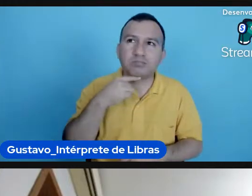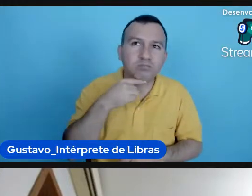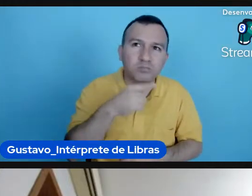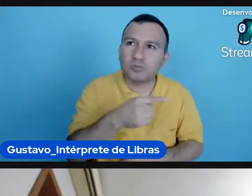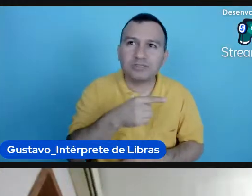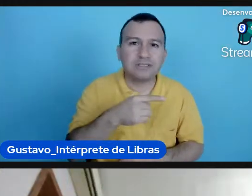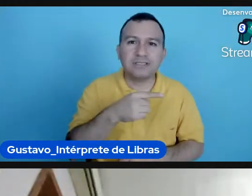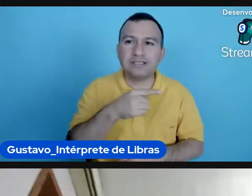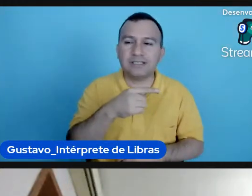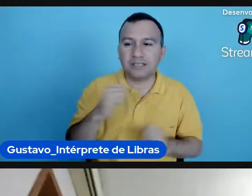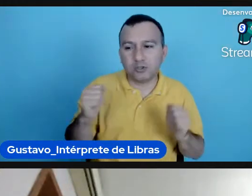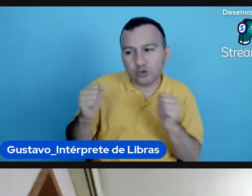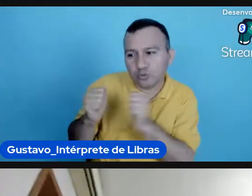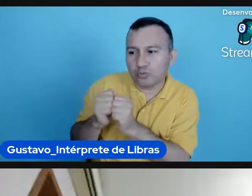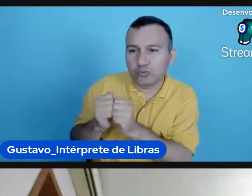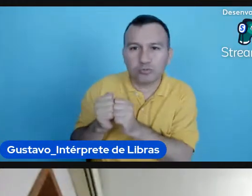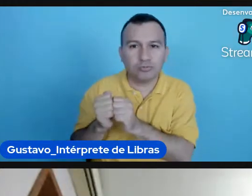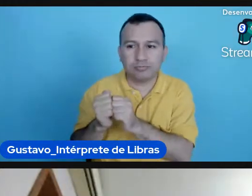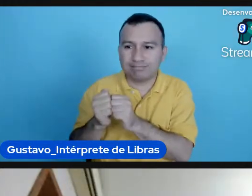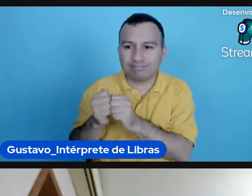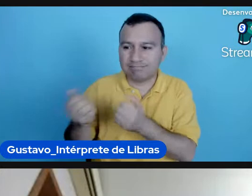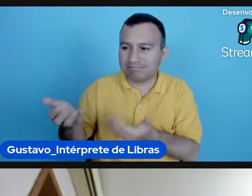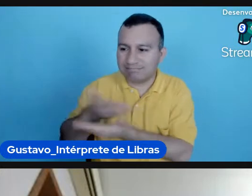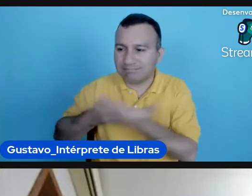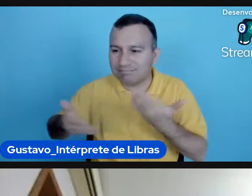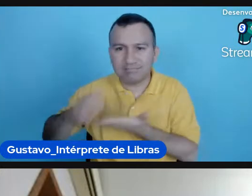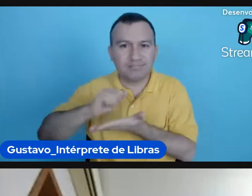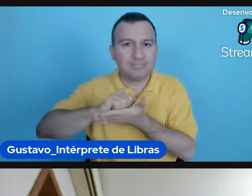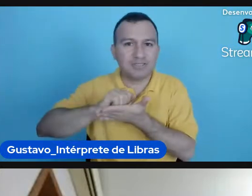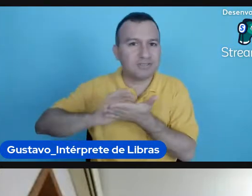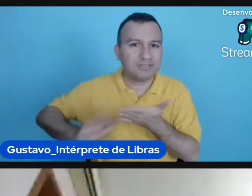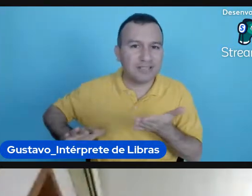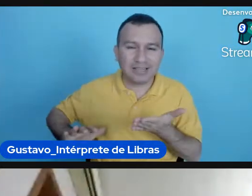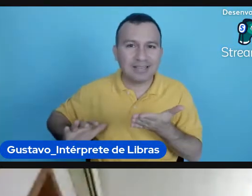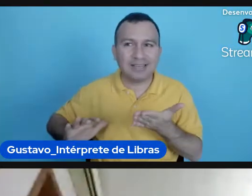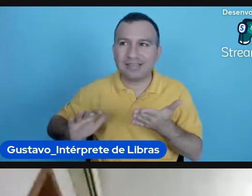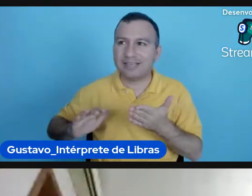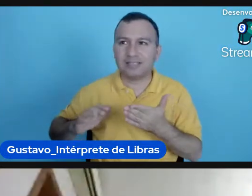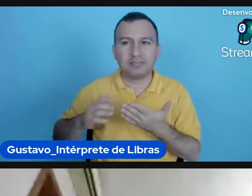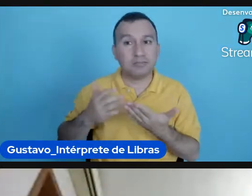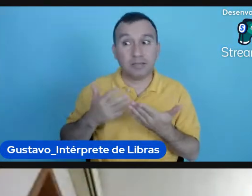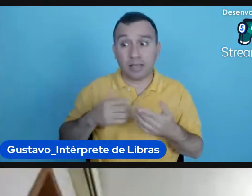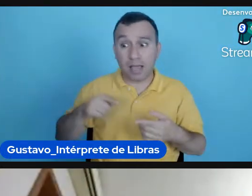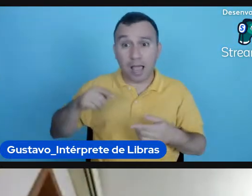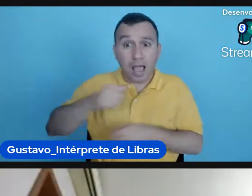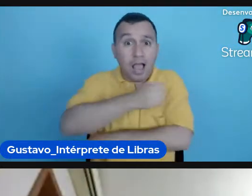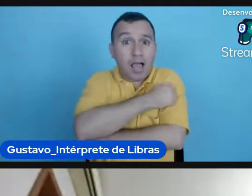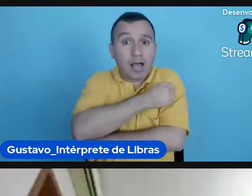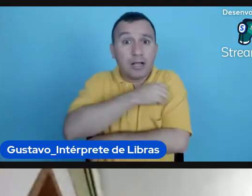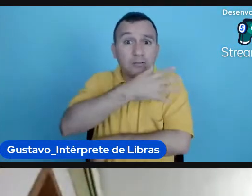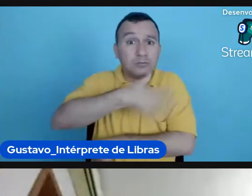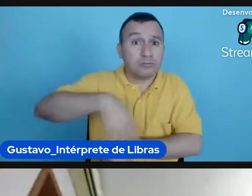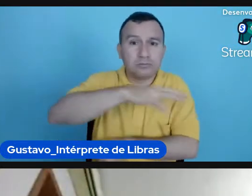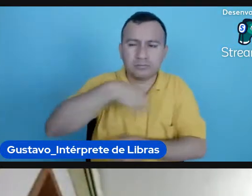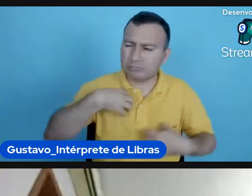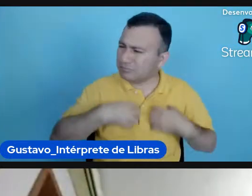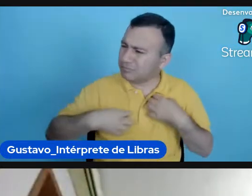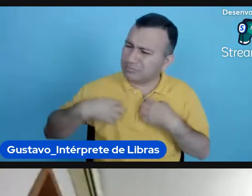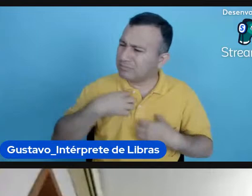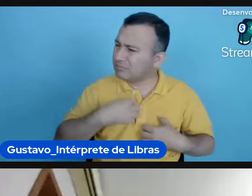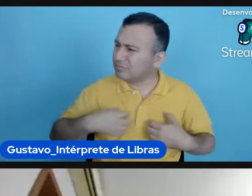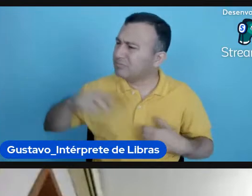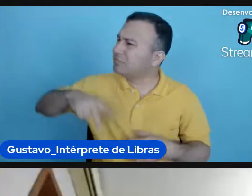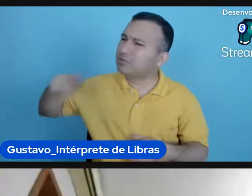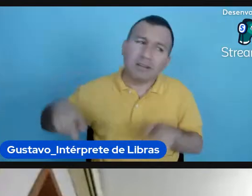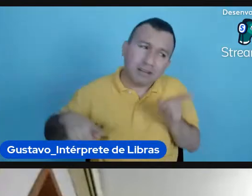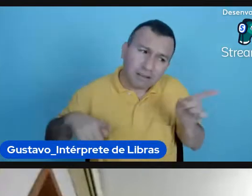das atividades, e os alunos começaram a ficar muito incomodados e falaram isso para a professora, e a professora explicou para eles